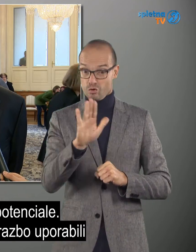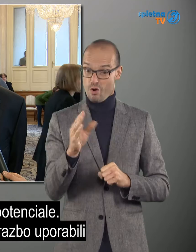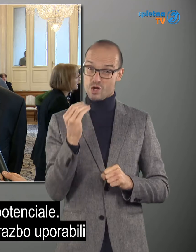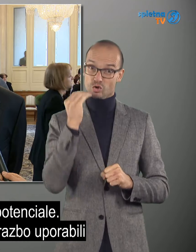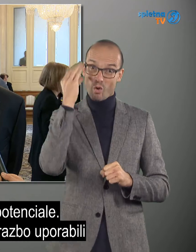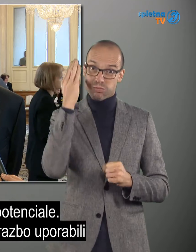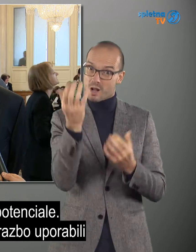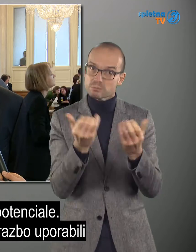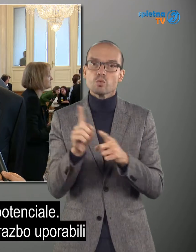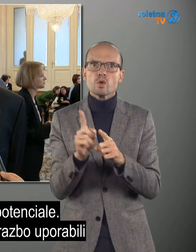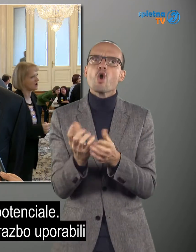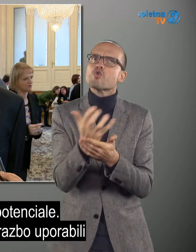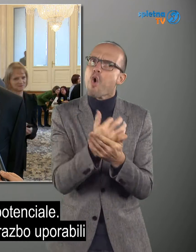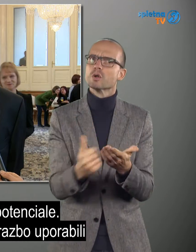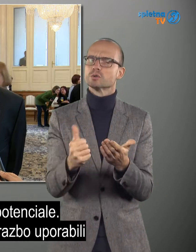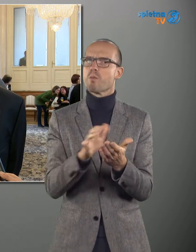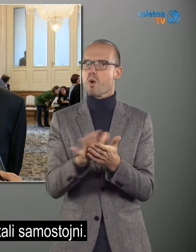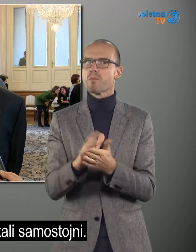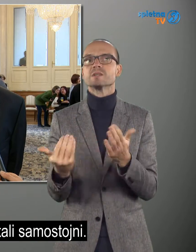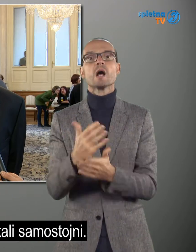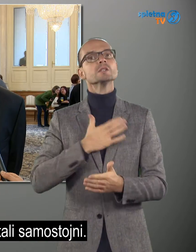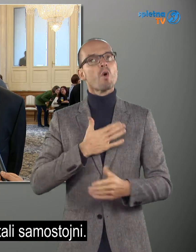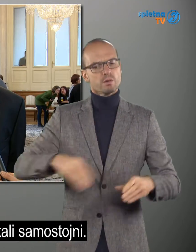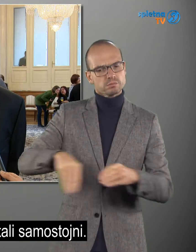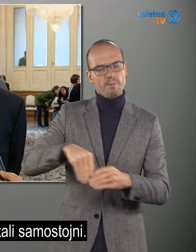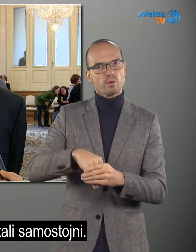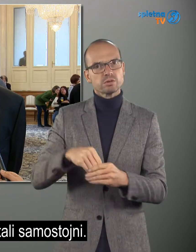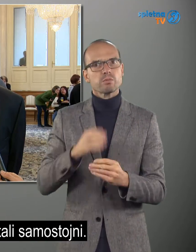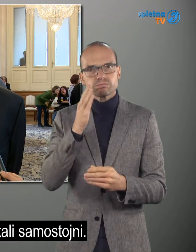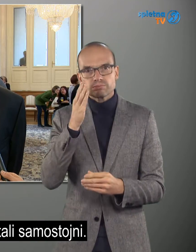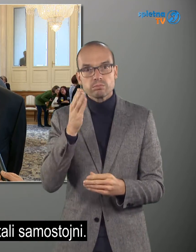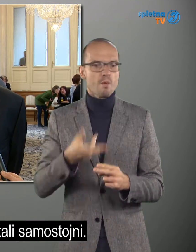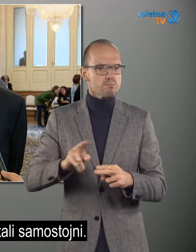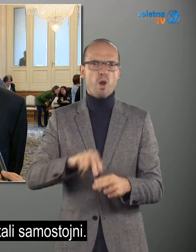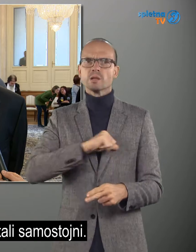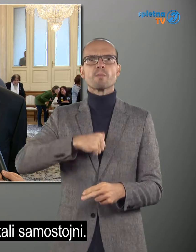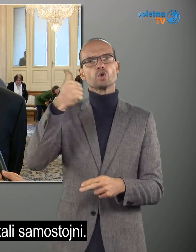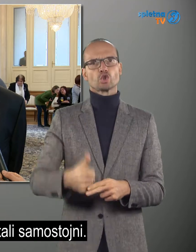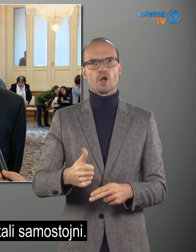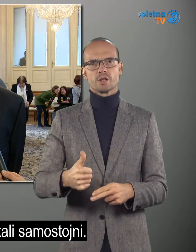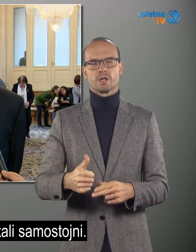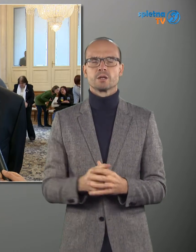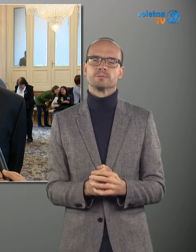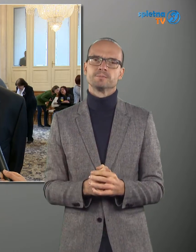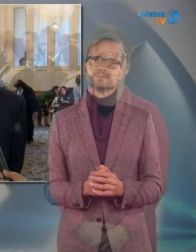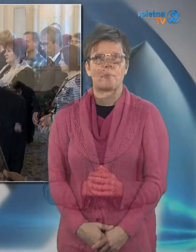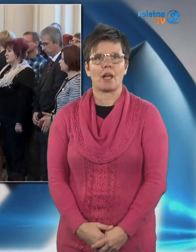to izobrazbo tudi koristno uporabili za svojo zaposlitev, da bi postali samostojni.